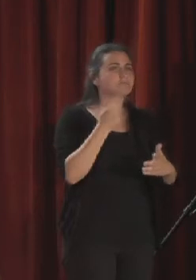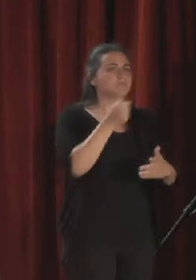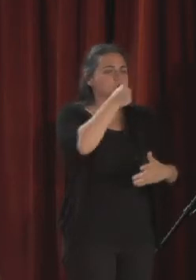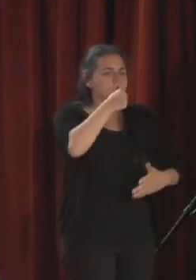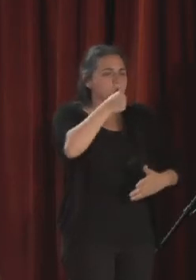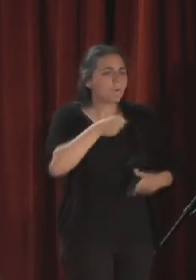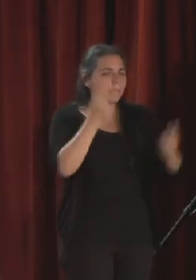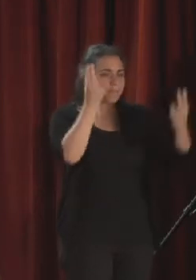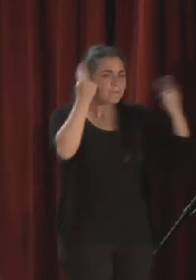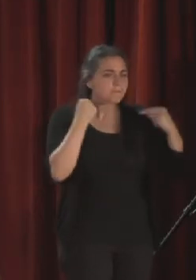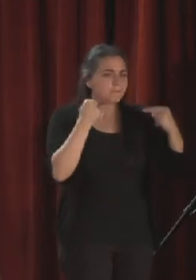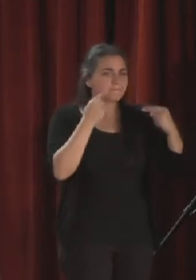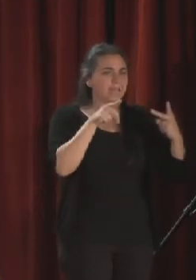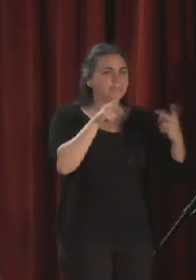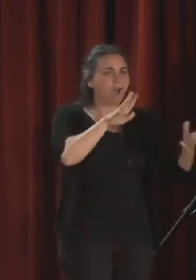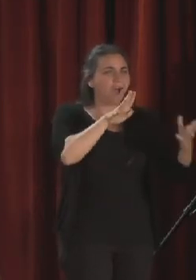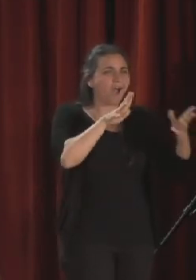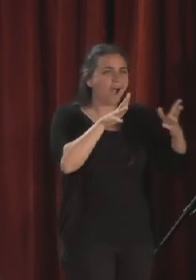en sorriso.